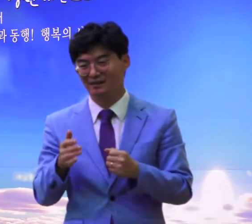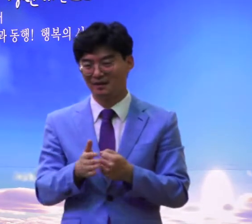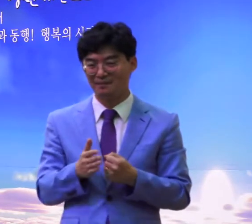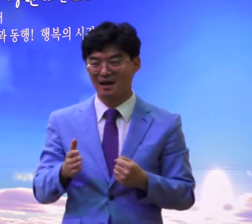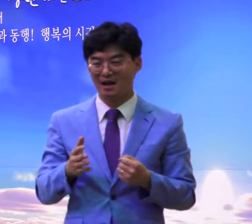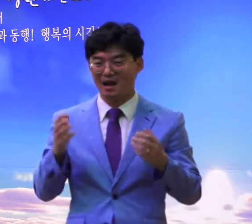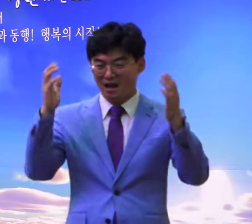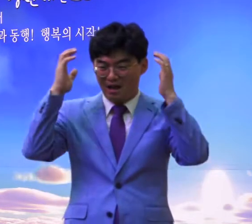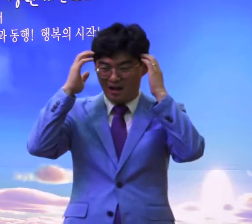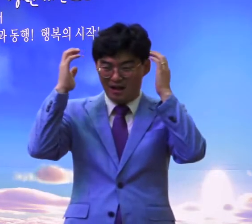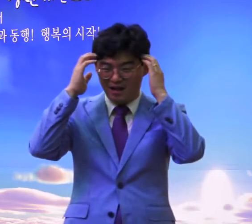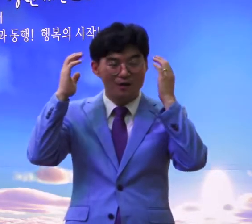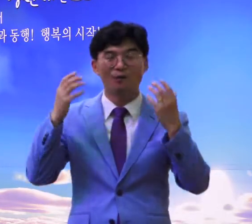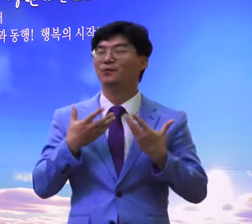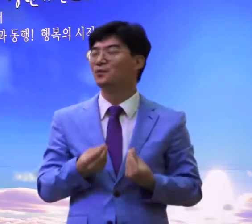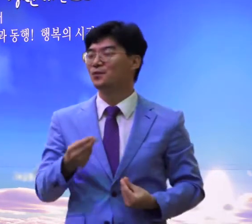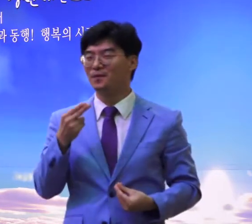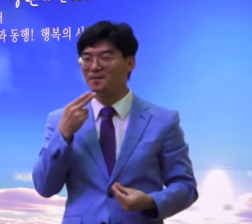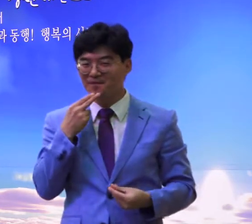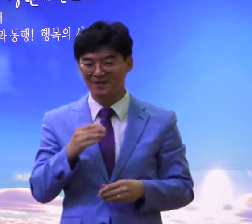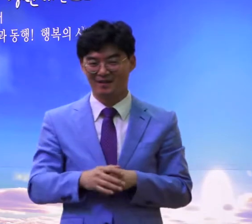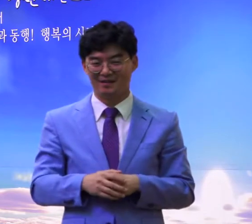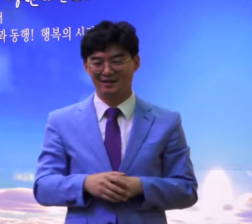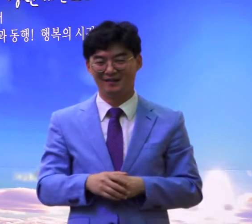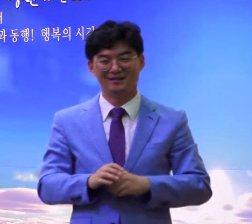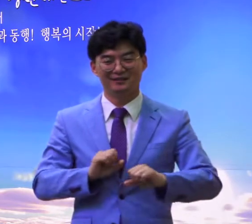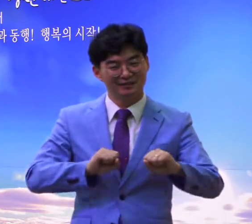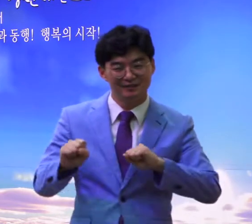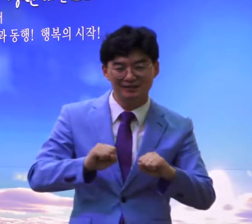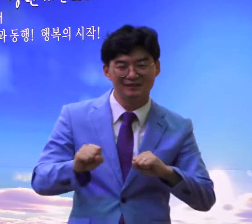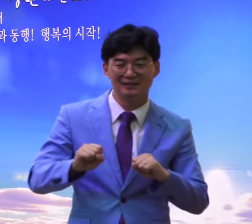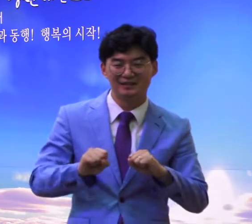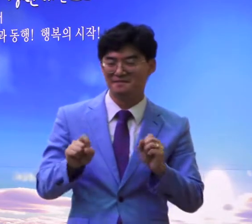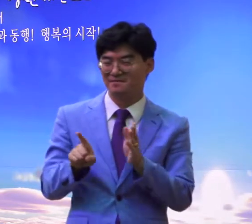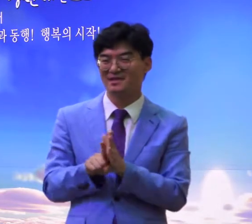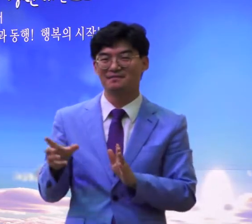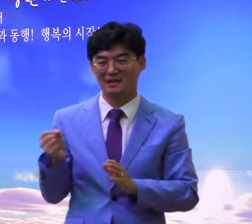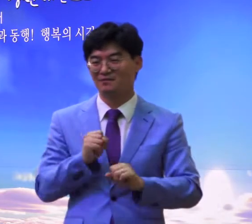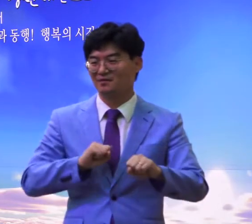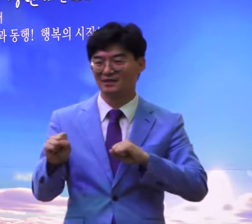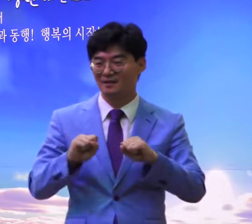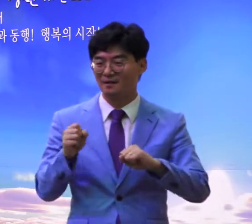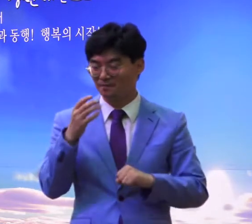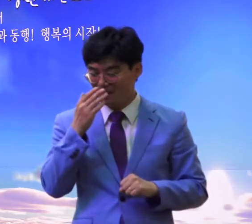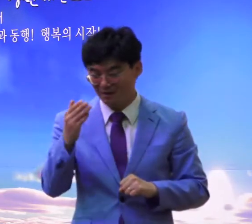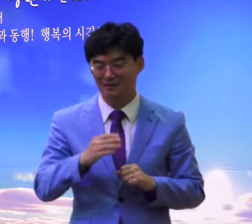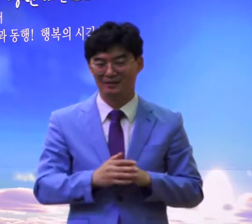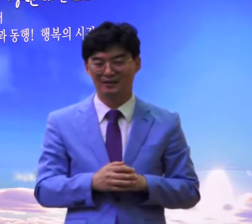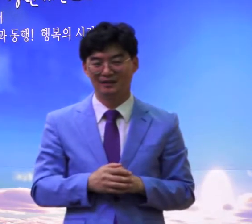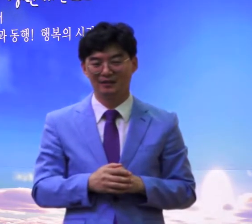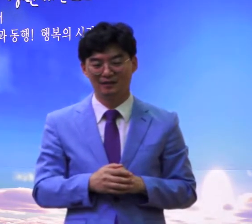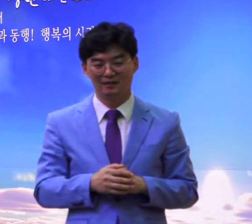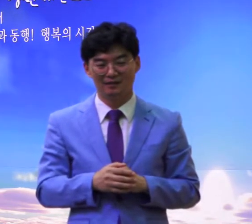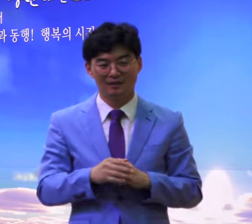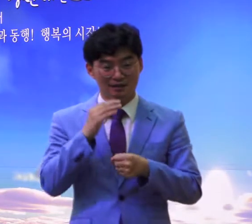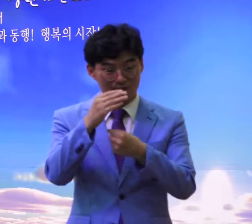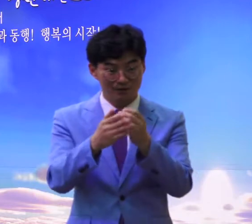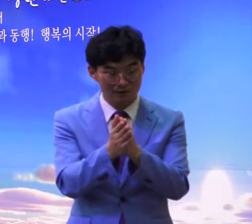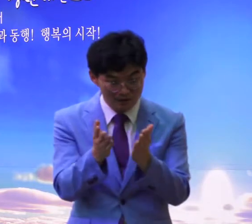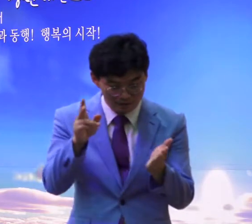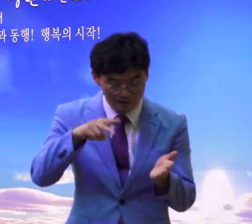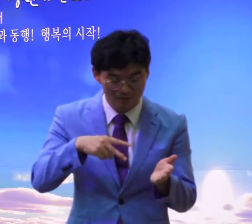것입니다. 히브리서 11장에 보면 말씀드린 대로 믿음의 사람들이 구약의 인물부터 신약의 인물들까지 다